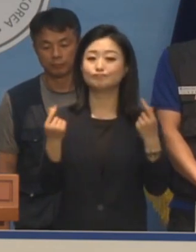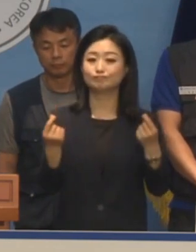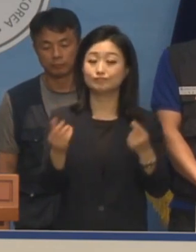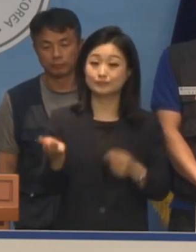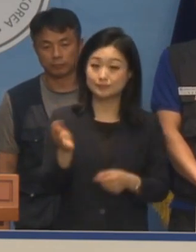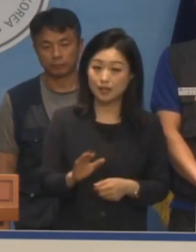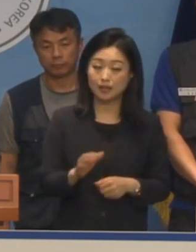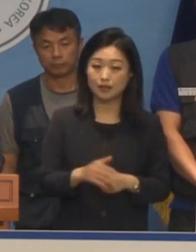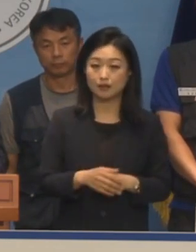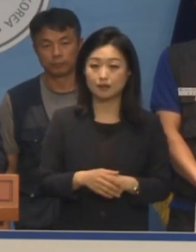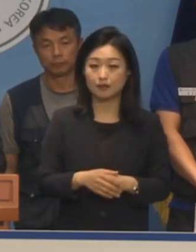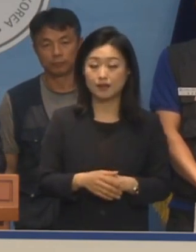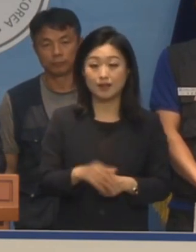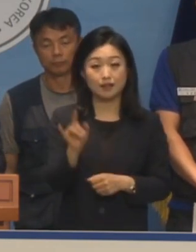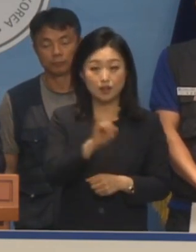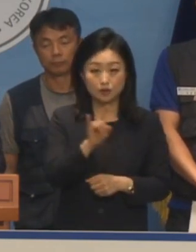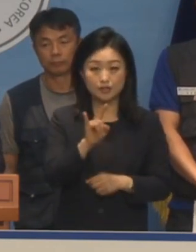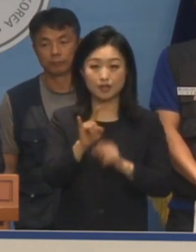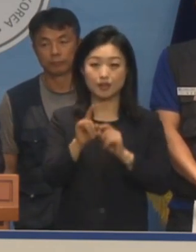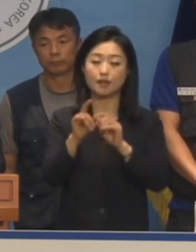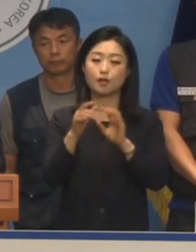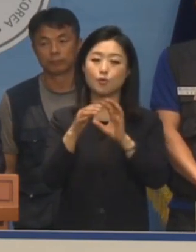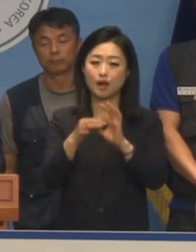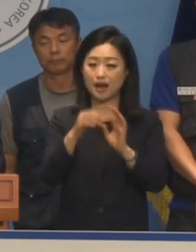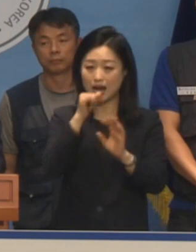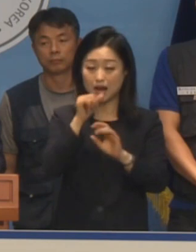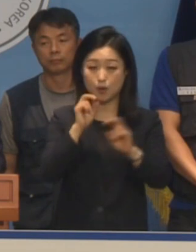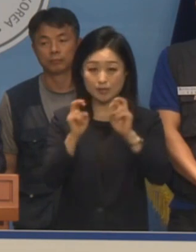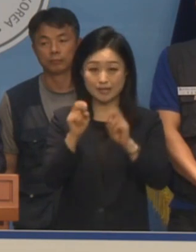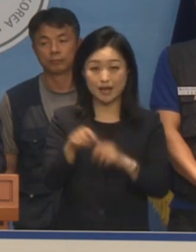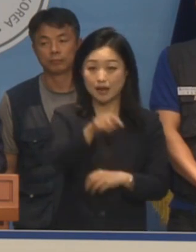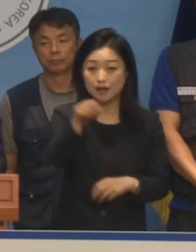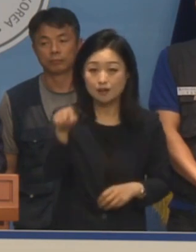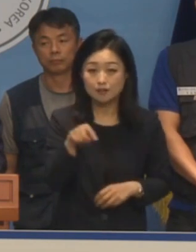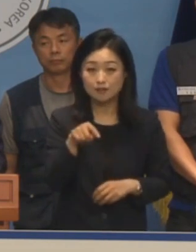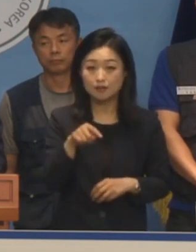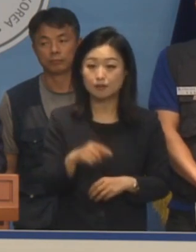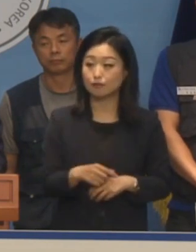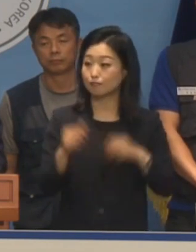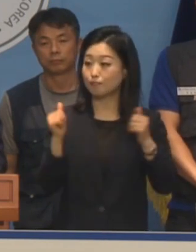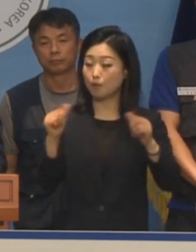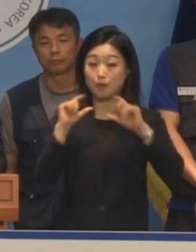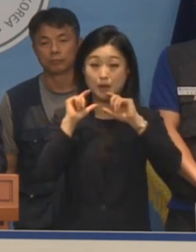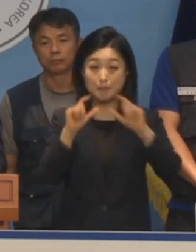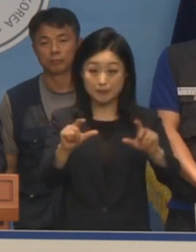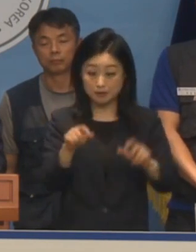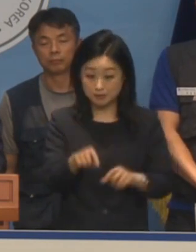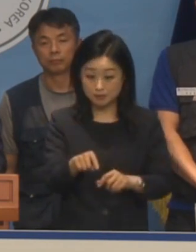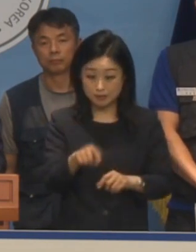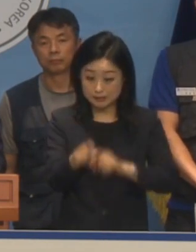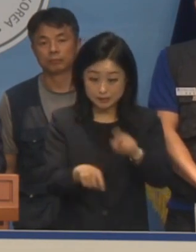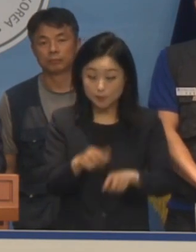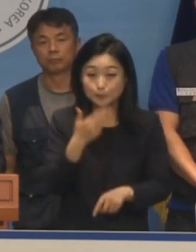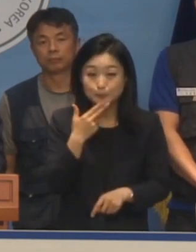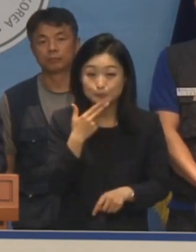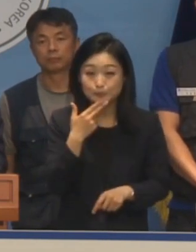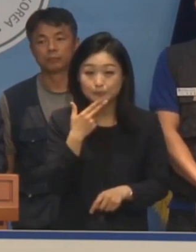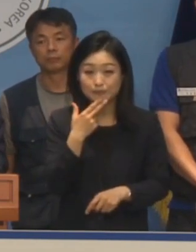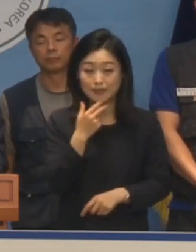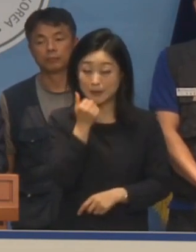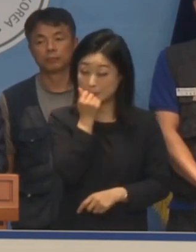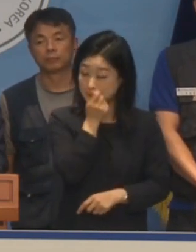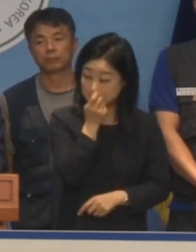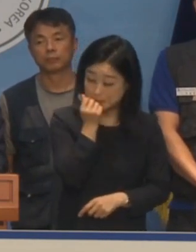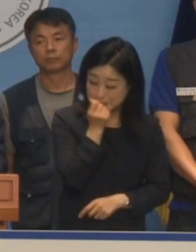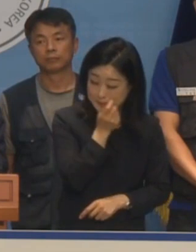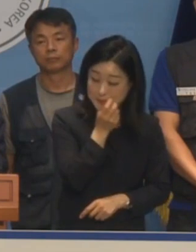하지만 불법을 저지른 당사자이자 가해자라고 할 수 있는 현대제철 측은 법원 판결을 이행하기 커녕 가은 방법을 통해